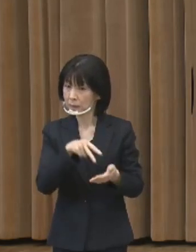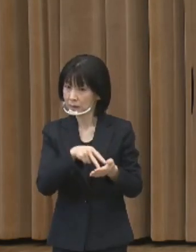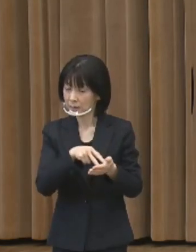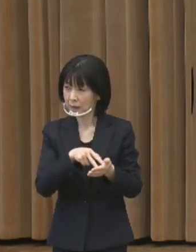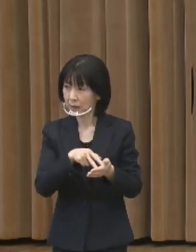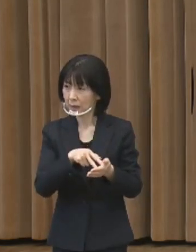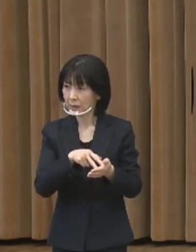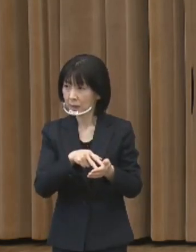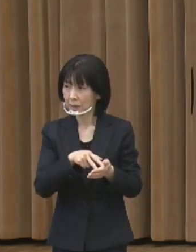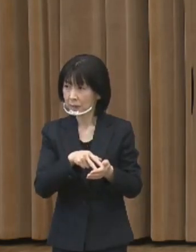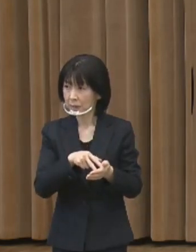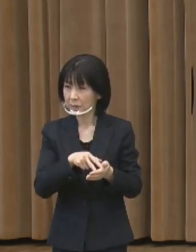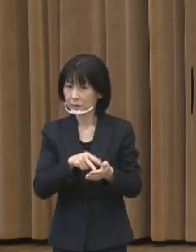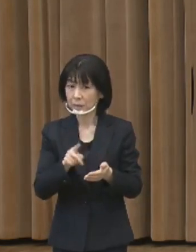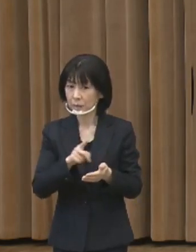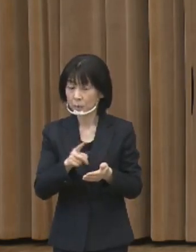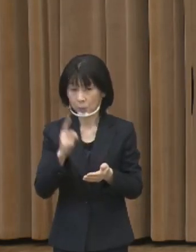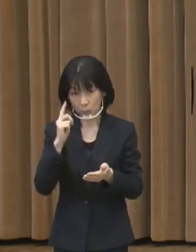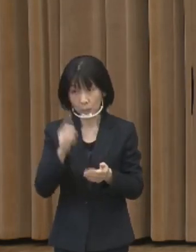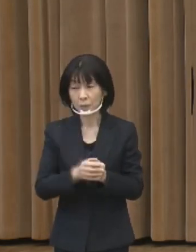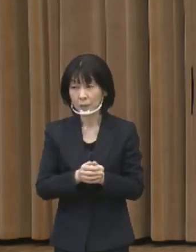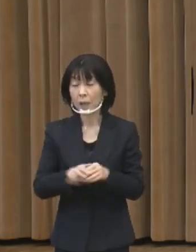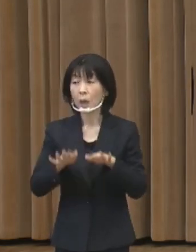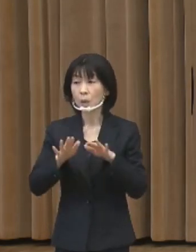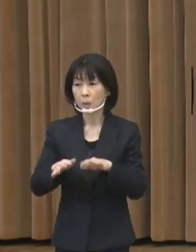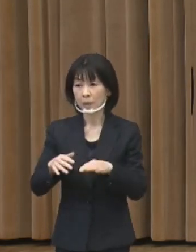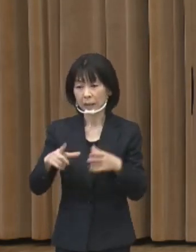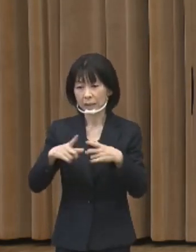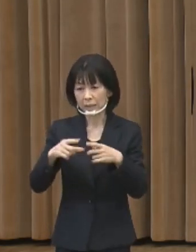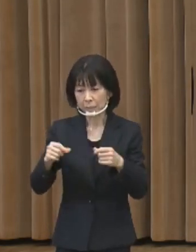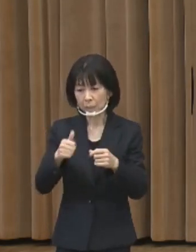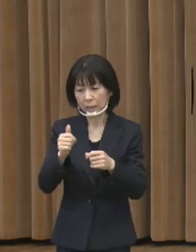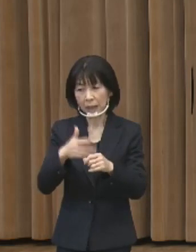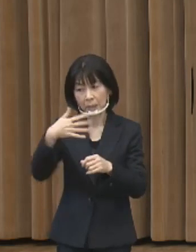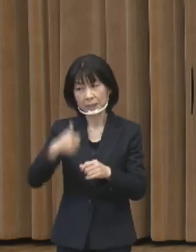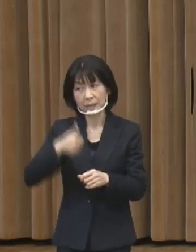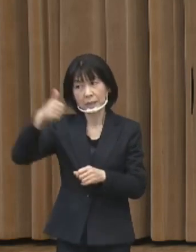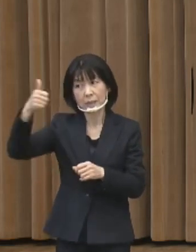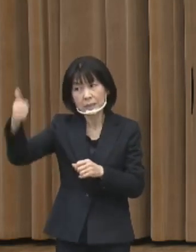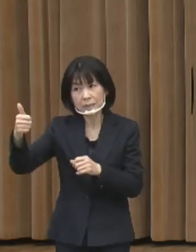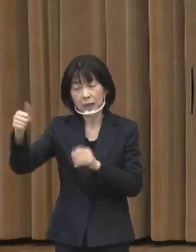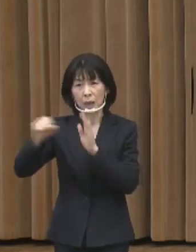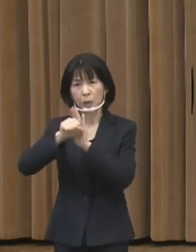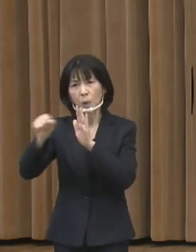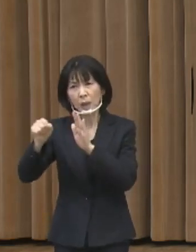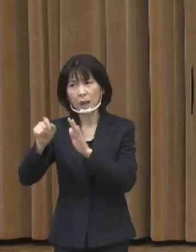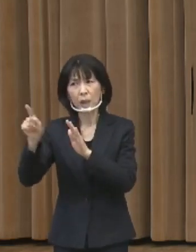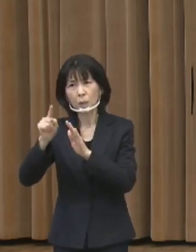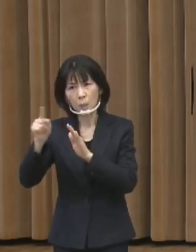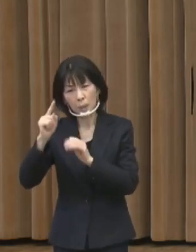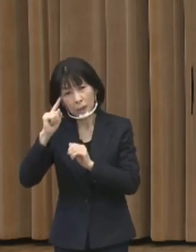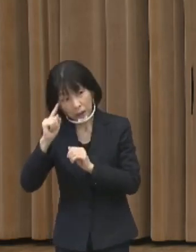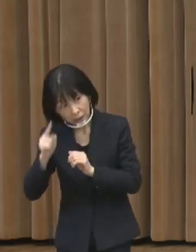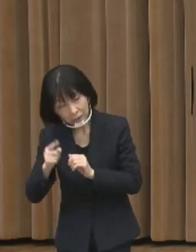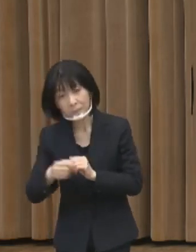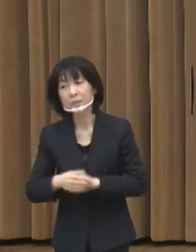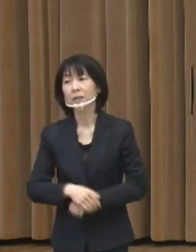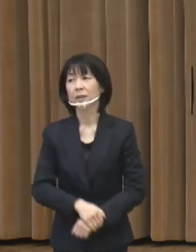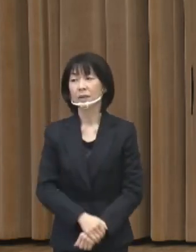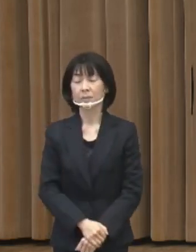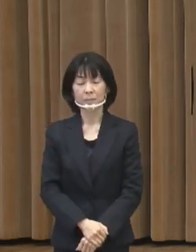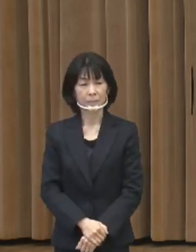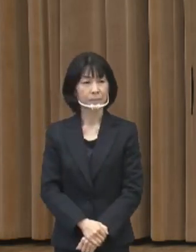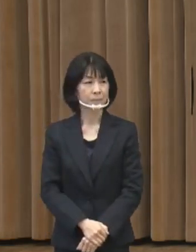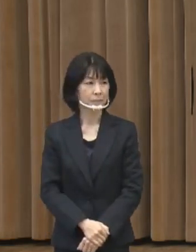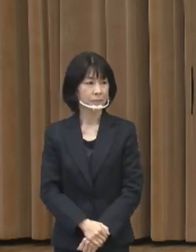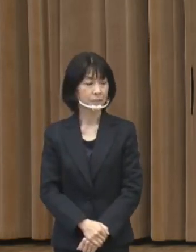官をされていらっしゃっていました。今回の訪米 の、 評価ですね、どのように見ておられるか、所感があればちょっと教えてください。